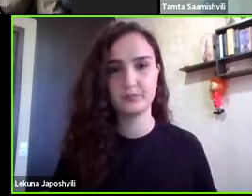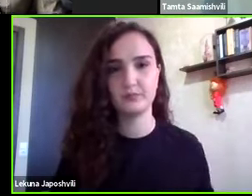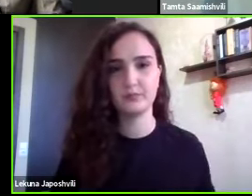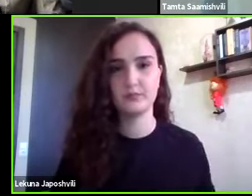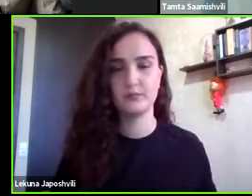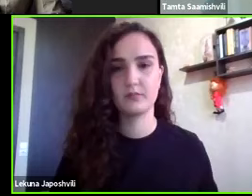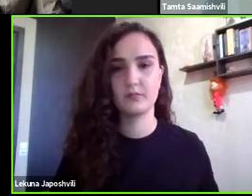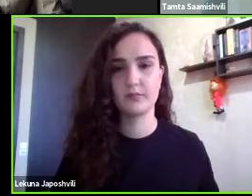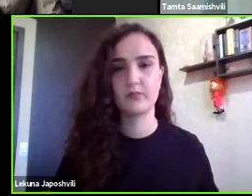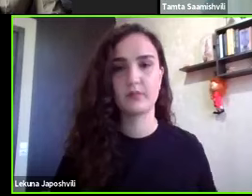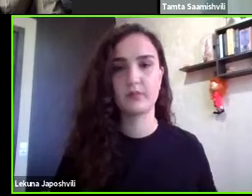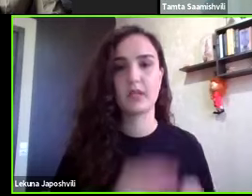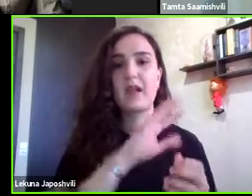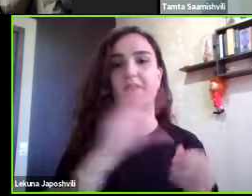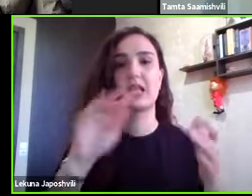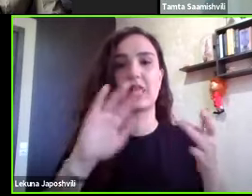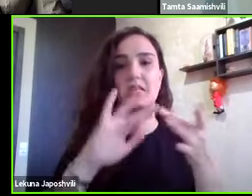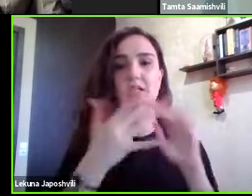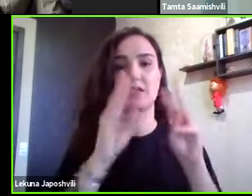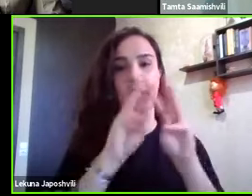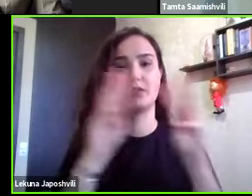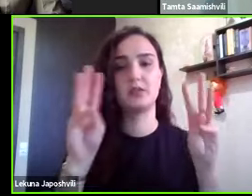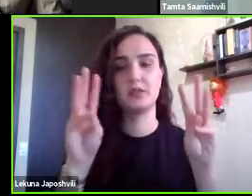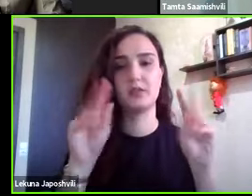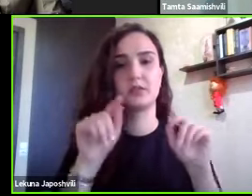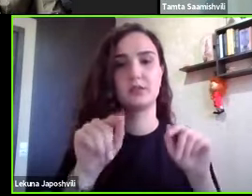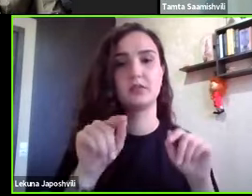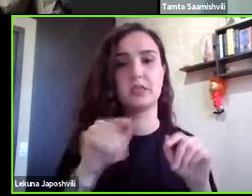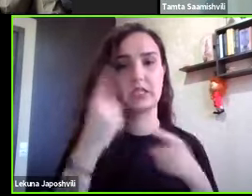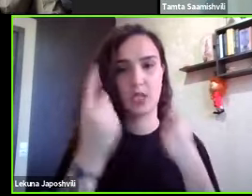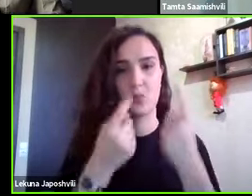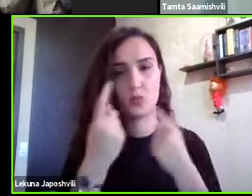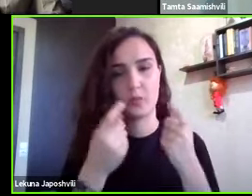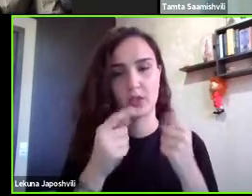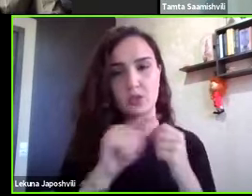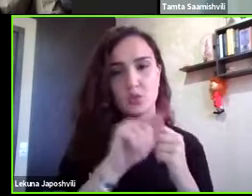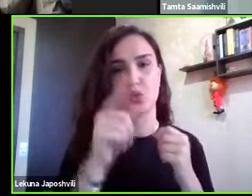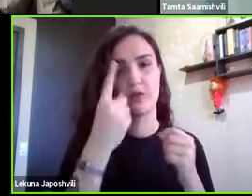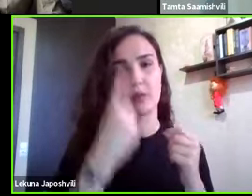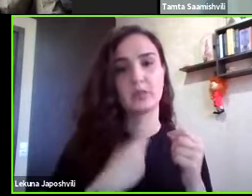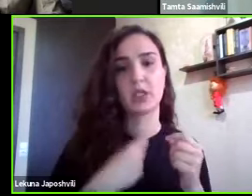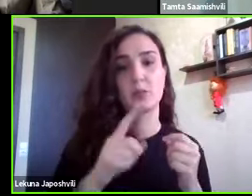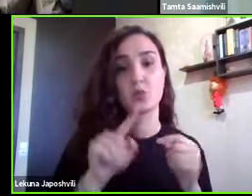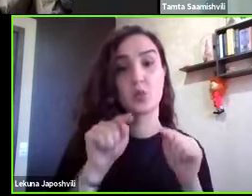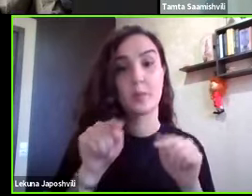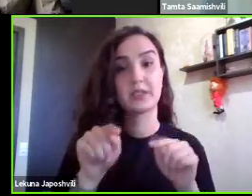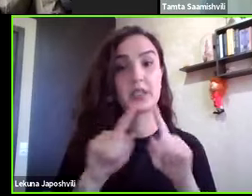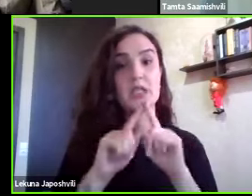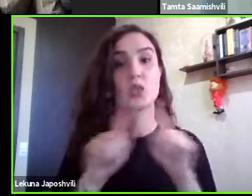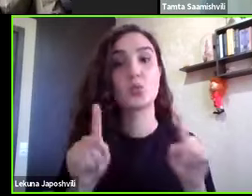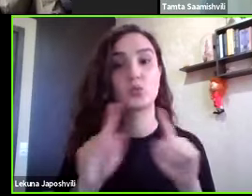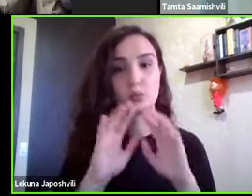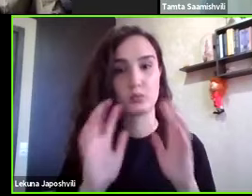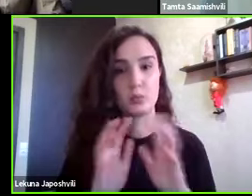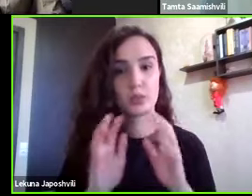ყველა საიტი, ყველა ეს იგი საინფორმაციო წყარო გვაფრთხილებს, რომ მათ განსაკუთრებული